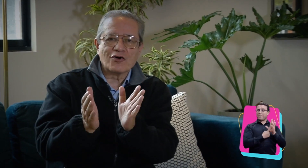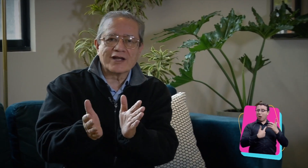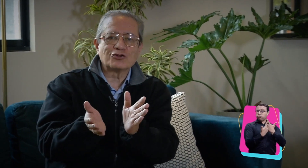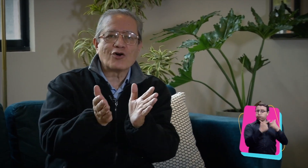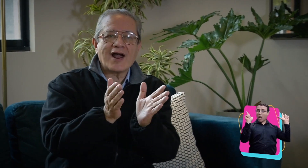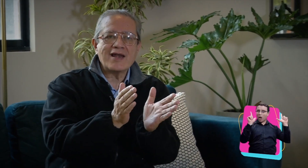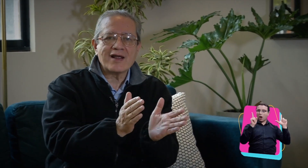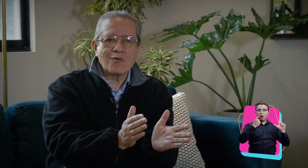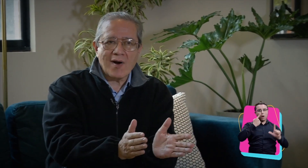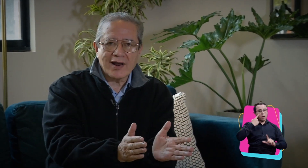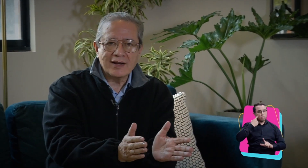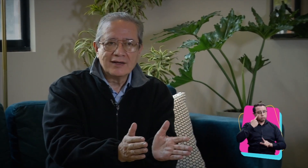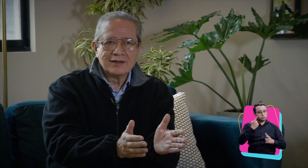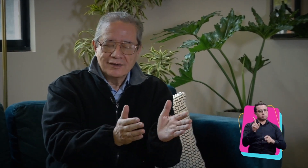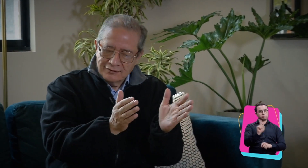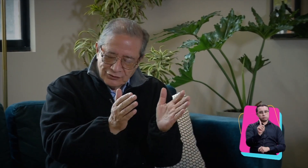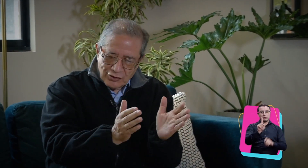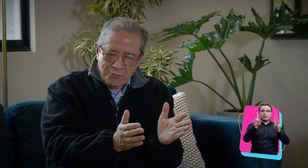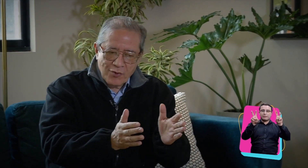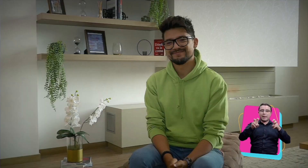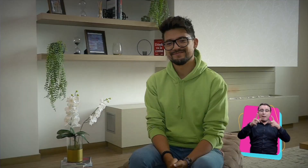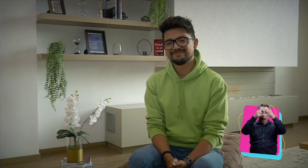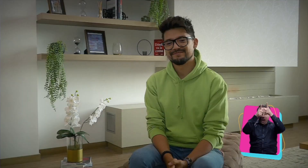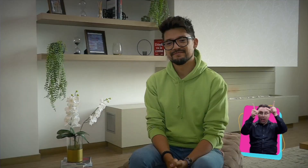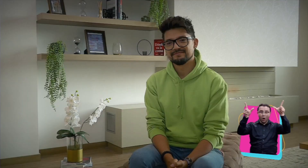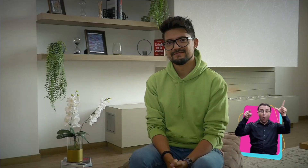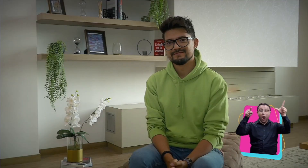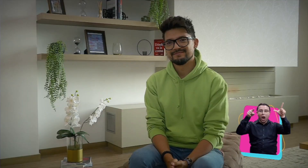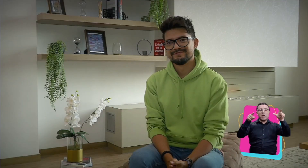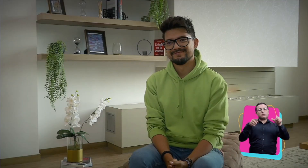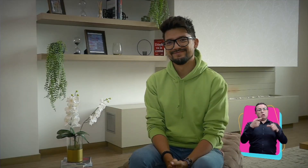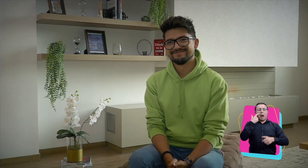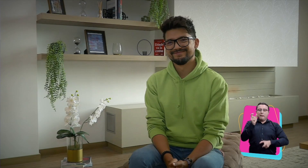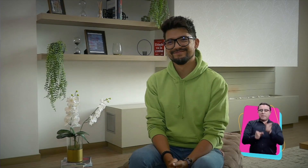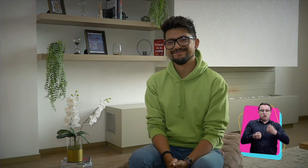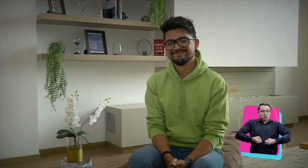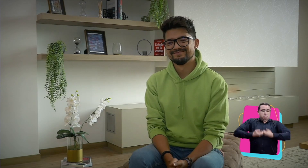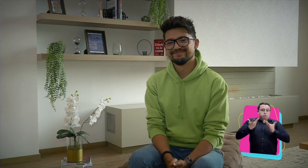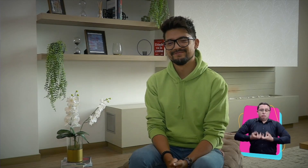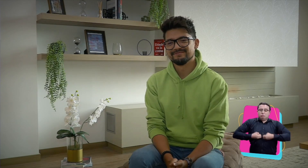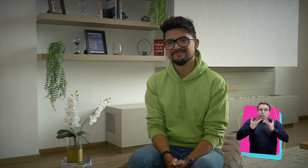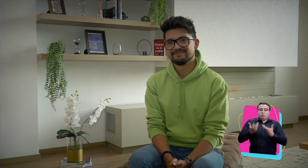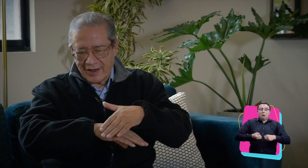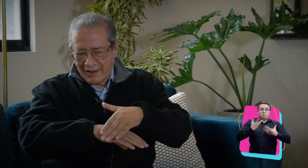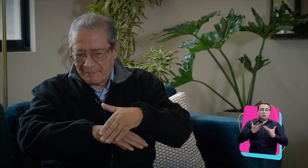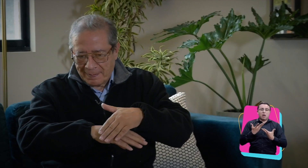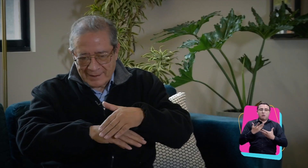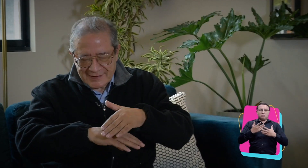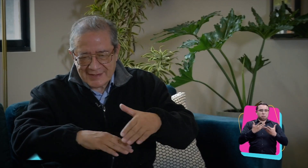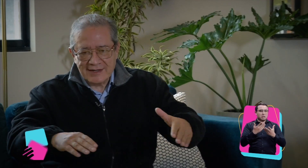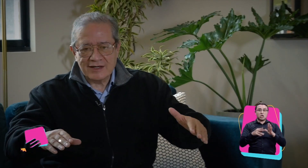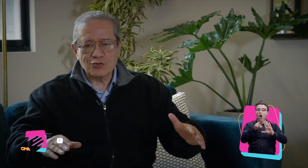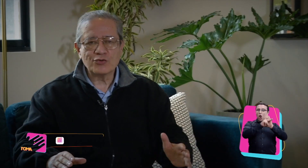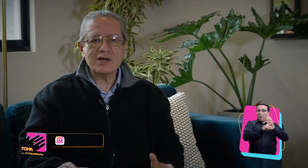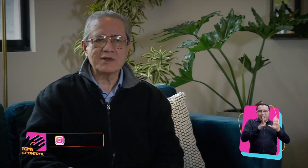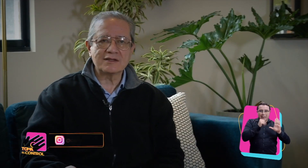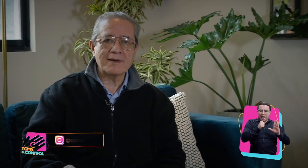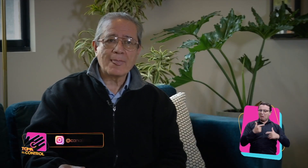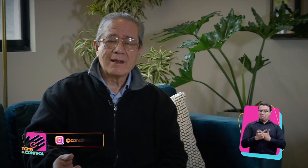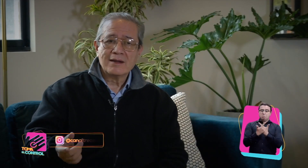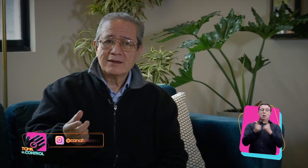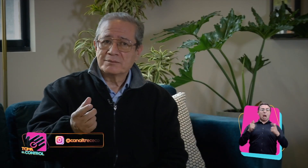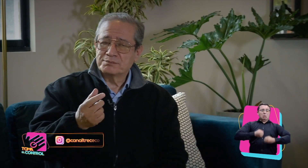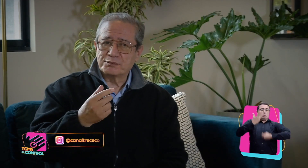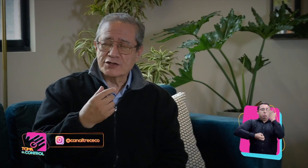Entonces, en lo que toca al lenguaje, no puede ser que las personas se expresen sin ningún